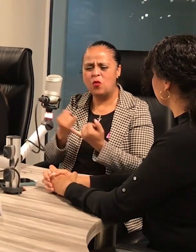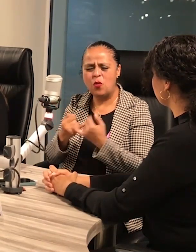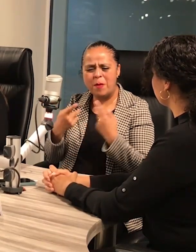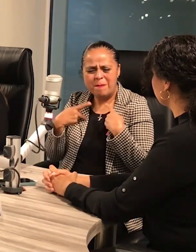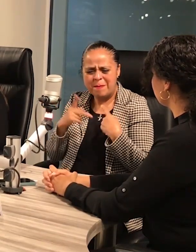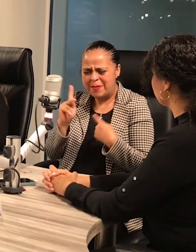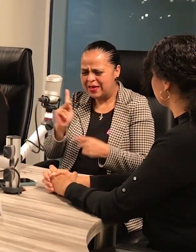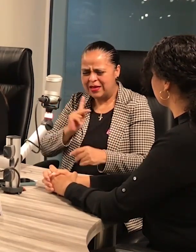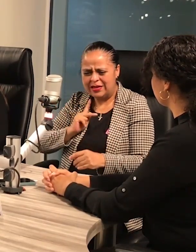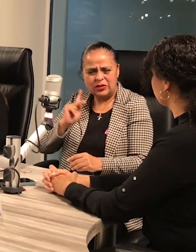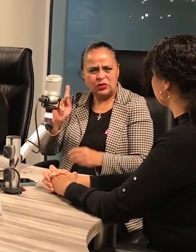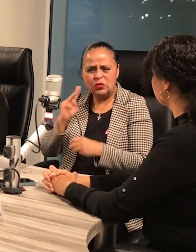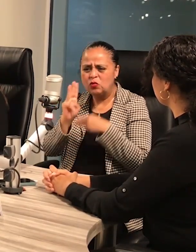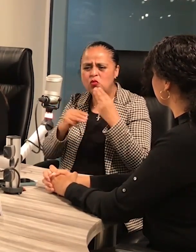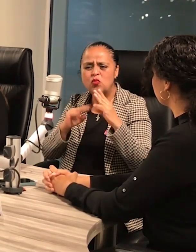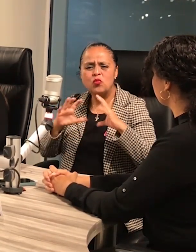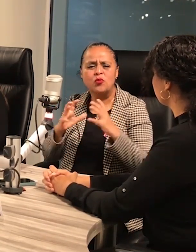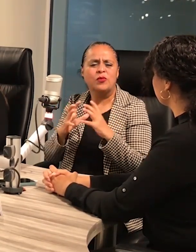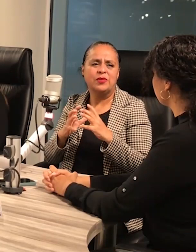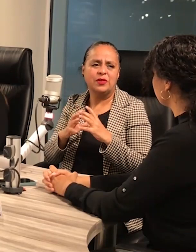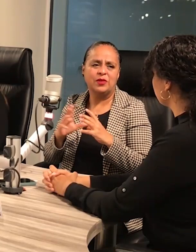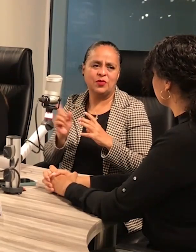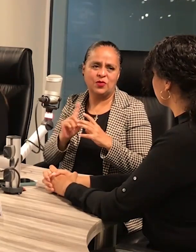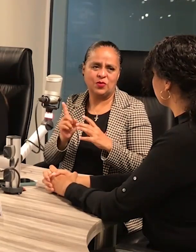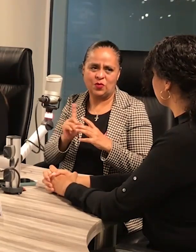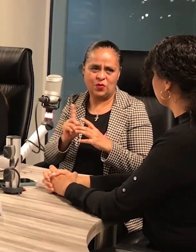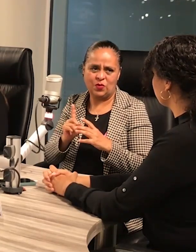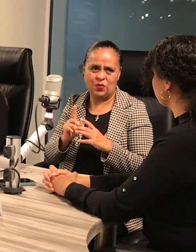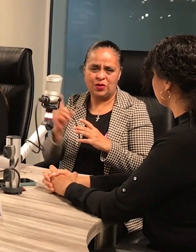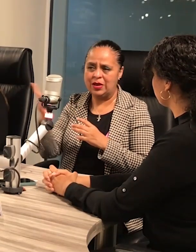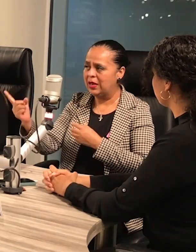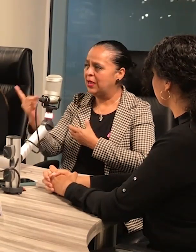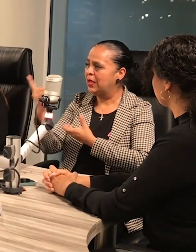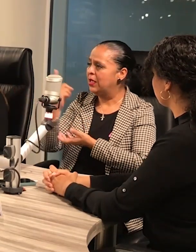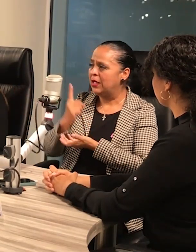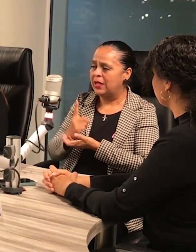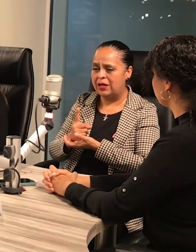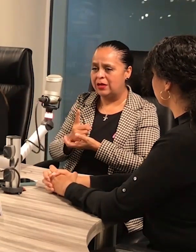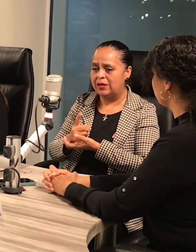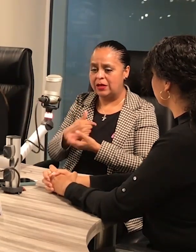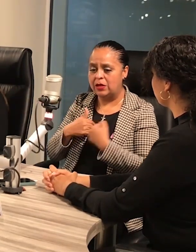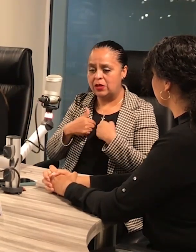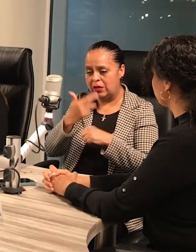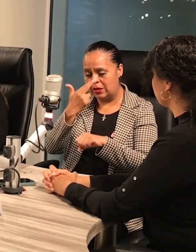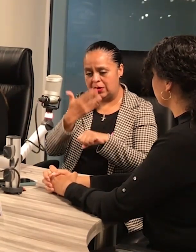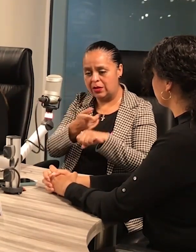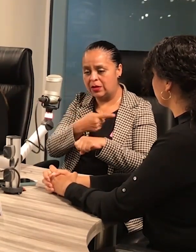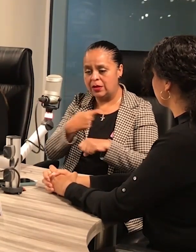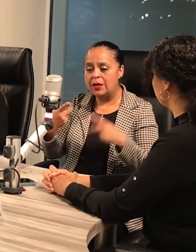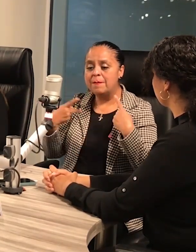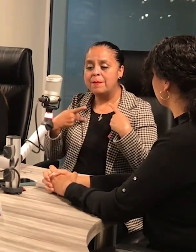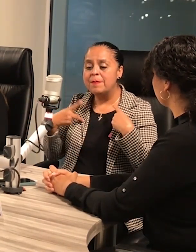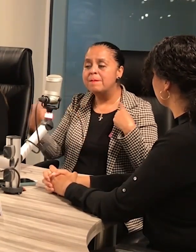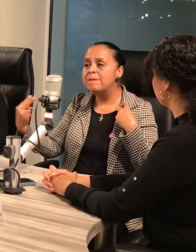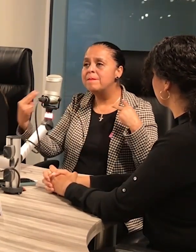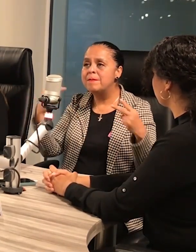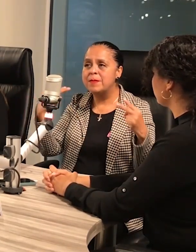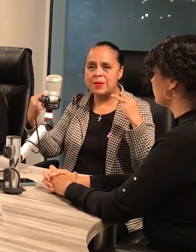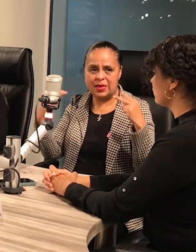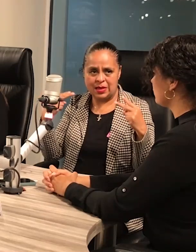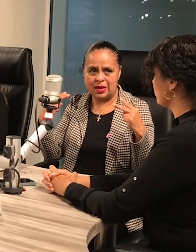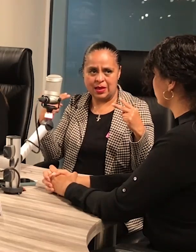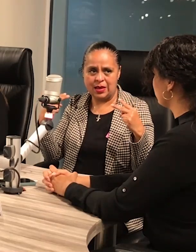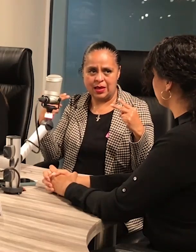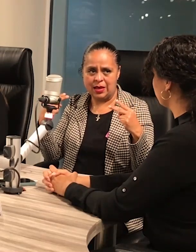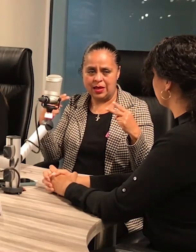persona al mundo, que el mundo no se va a adaptar a nosotros. Y creo que eso nos corresponde, que la gente nos vea y que vea